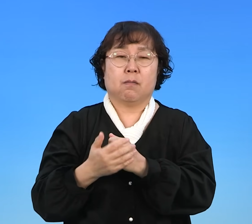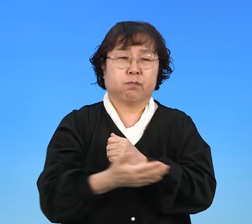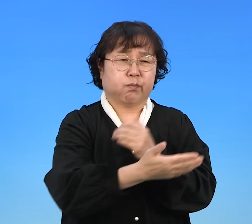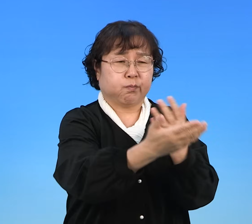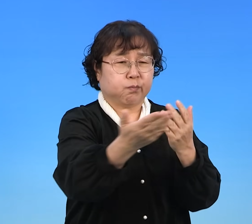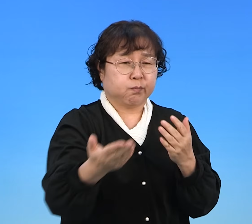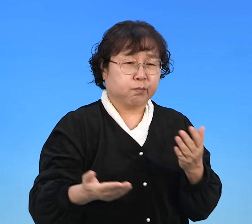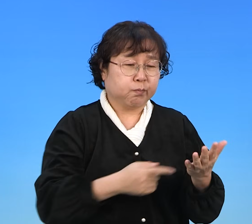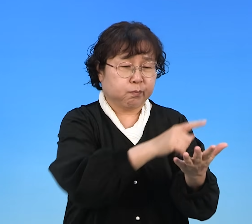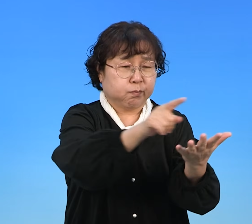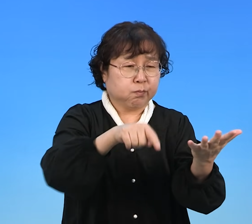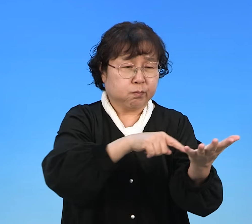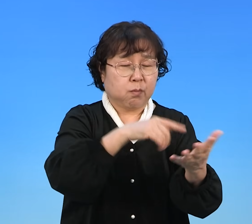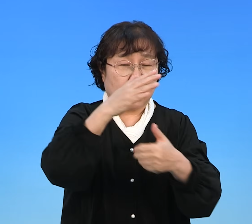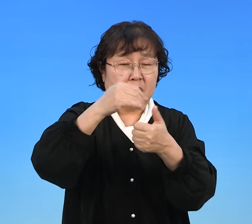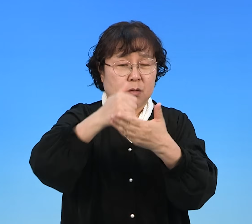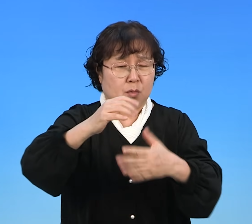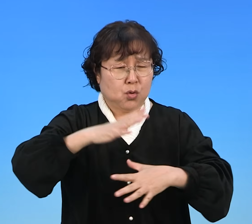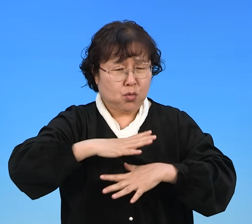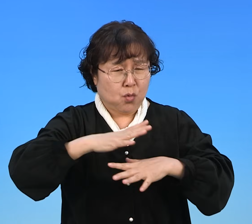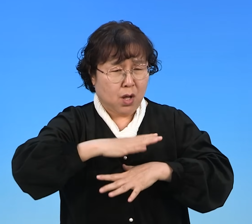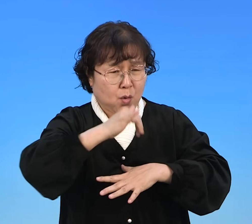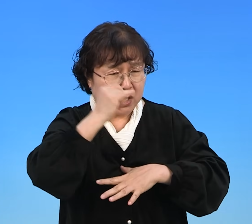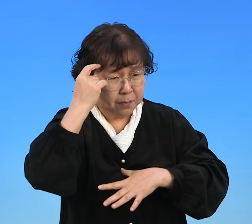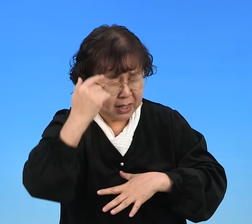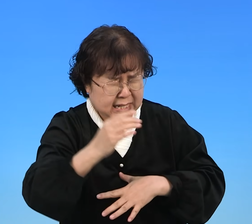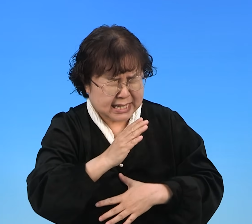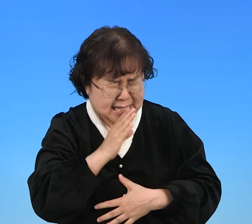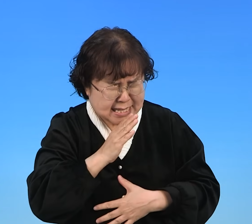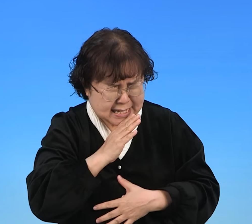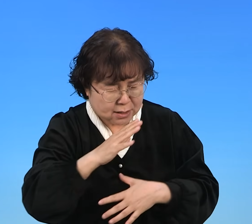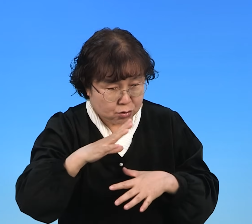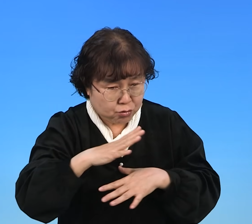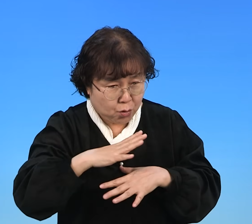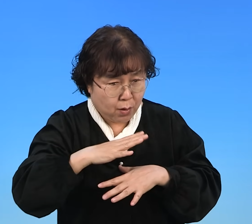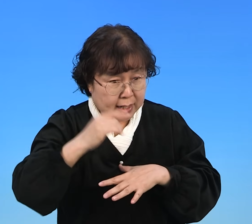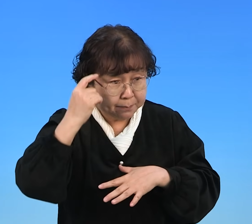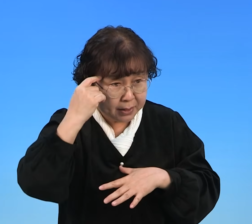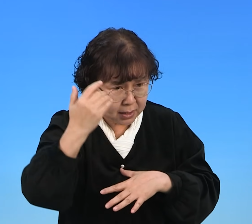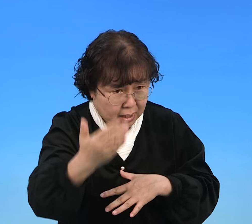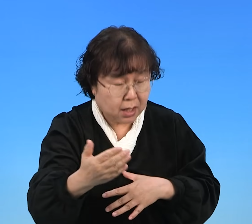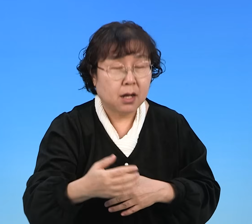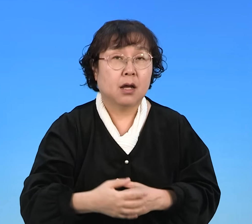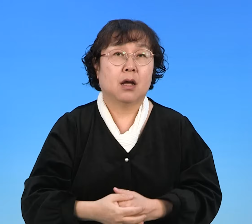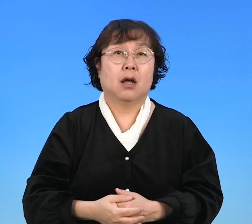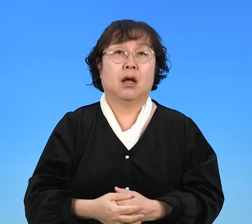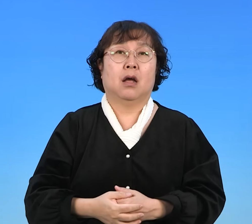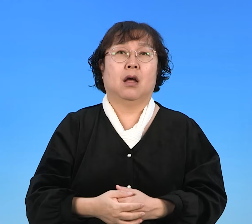여러분, 하나님 두려워하세요? 여러분, 정말 두려워하세요?